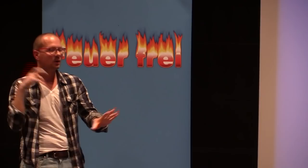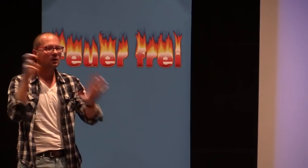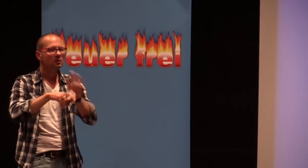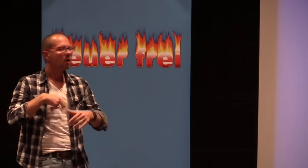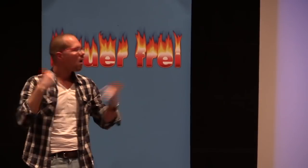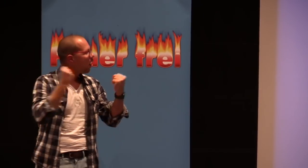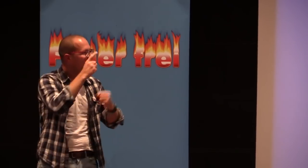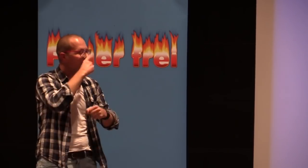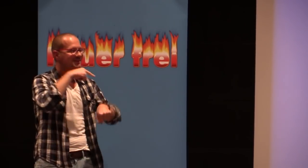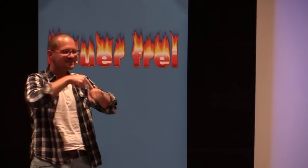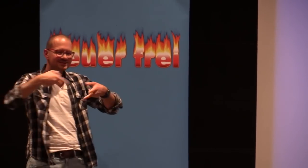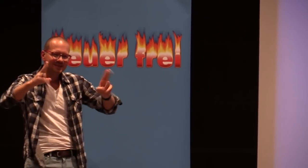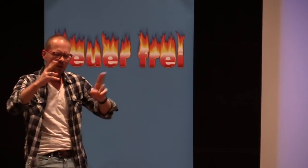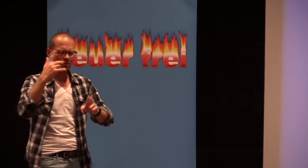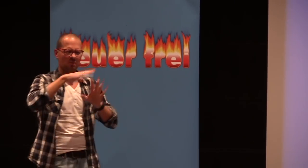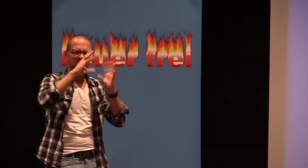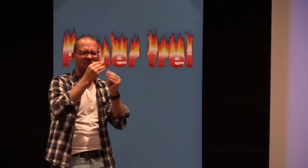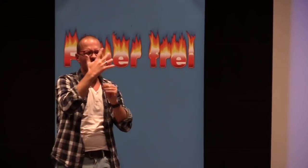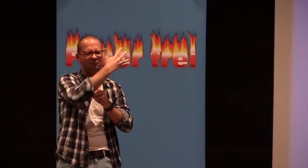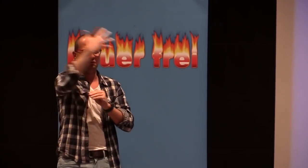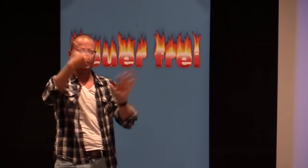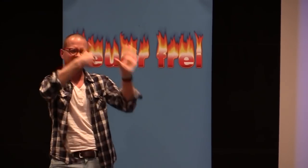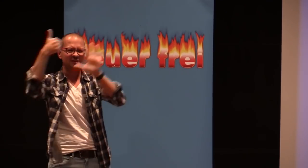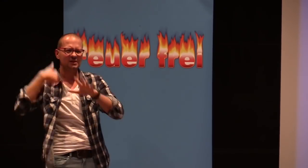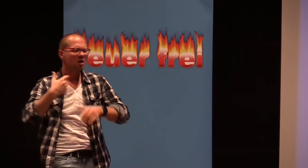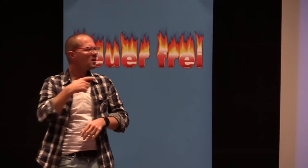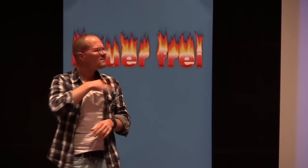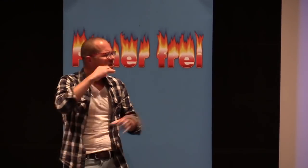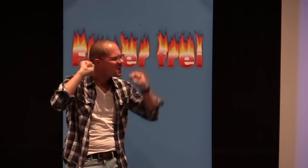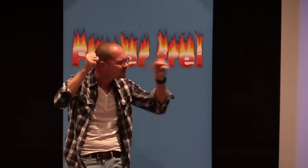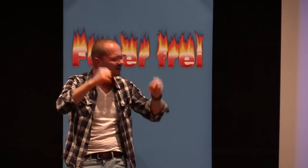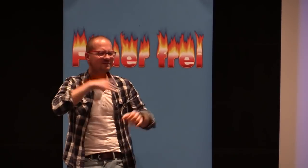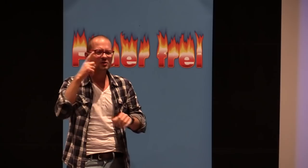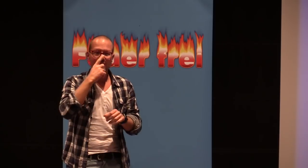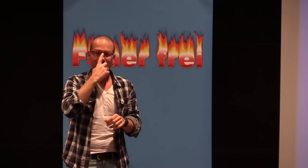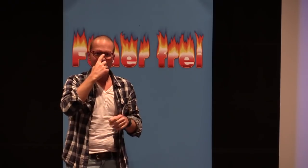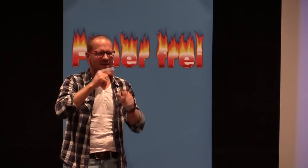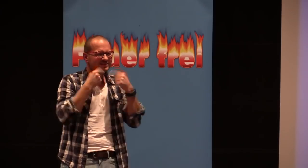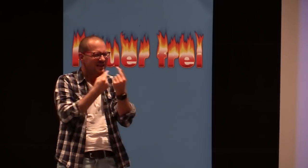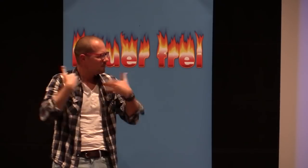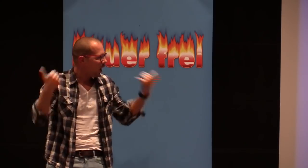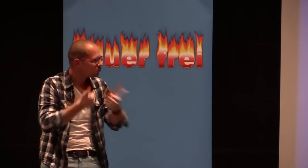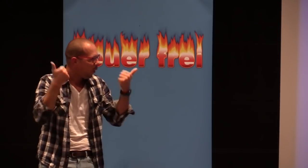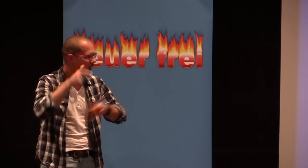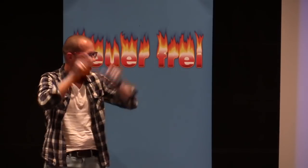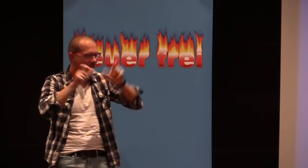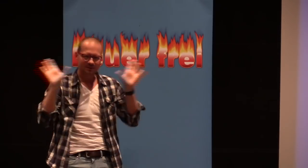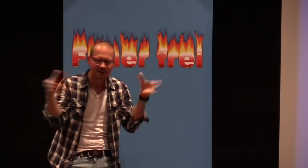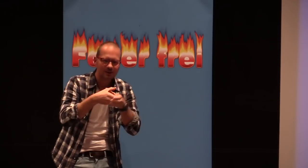Was mich zum Beispiel sehr interessiert hat, war der ganze Bereich Film. Also MM hat ja auch einen Film produziert und